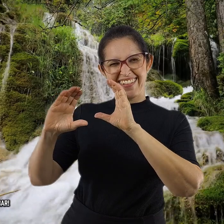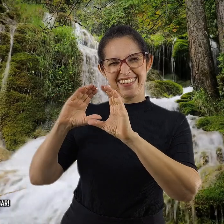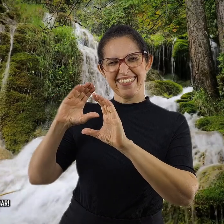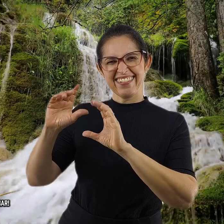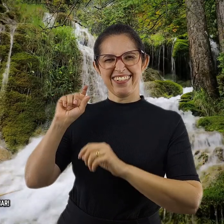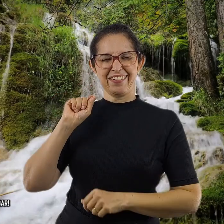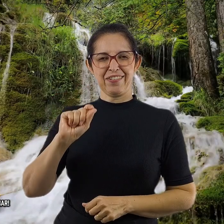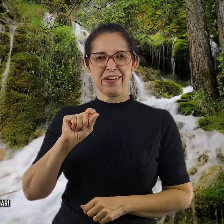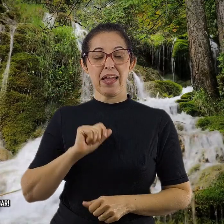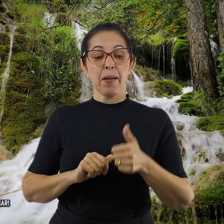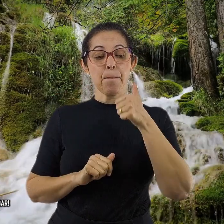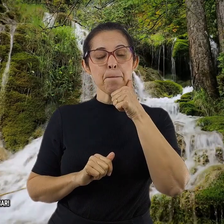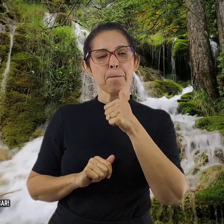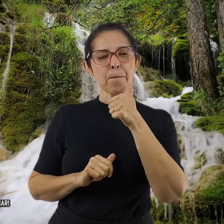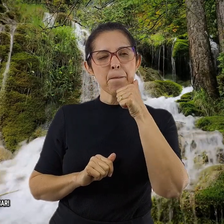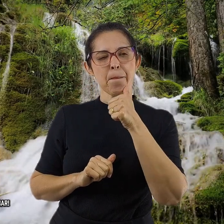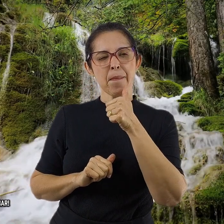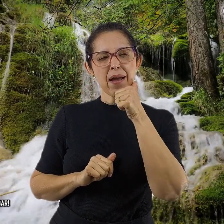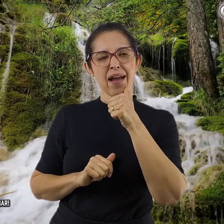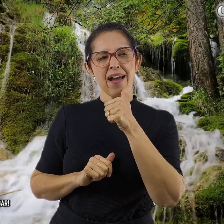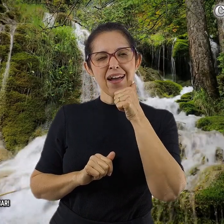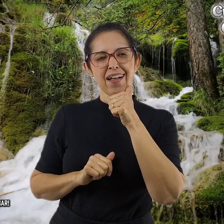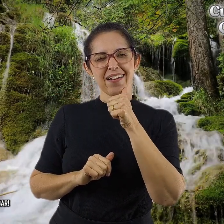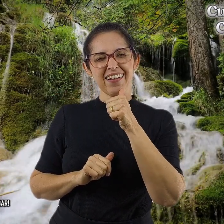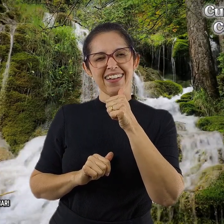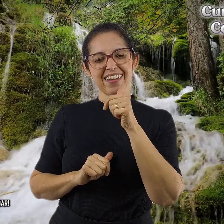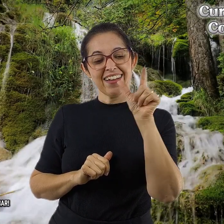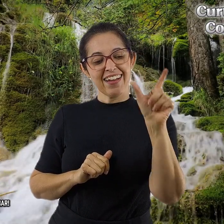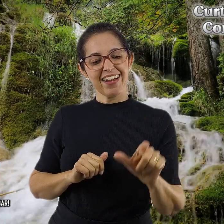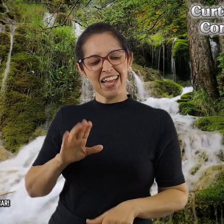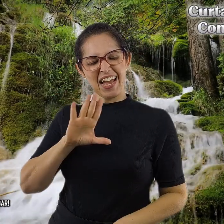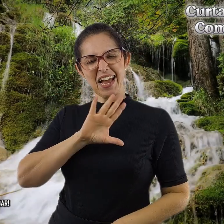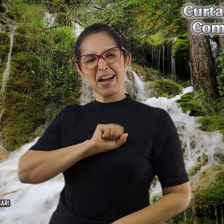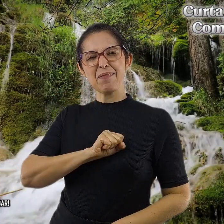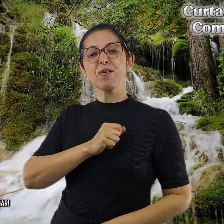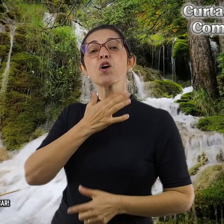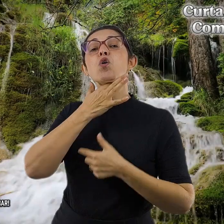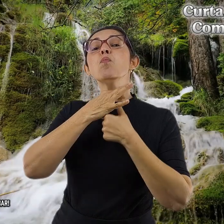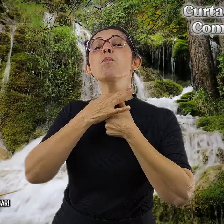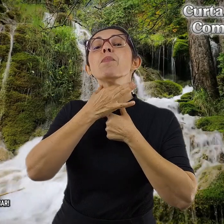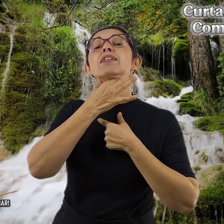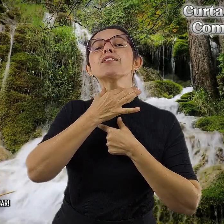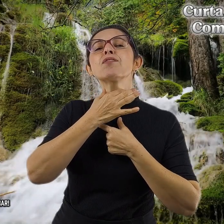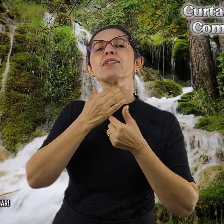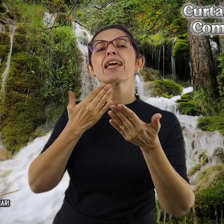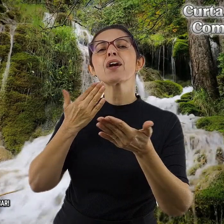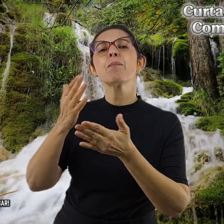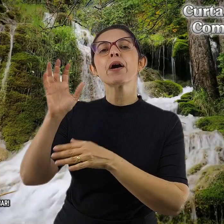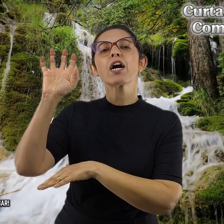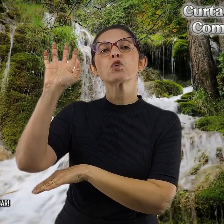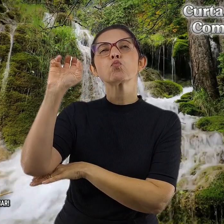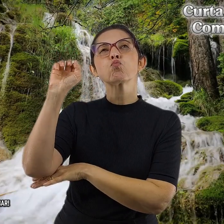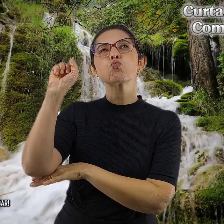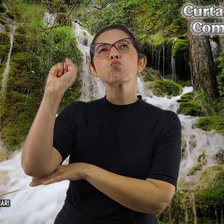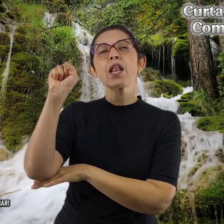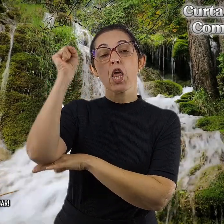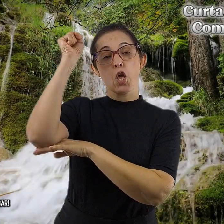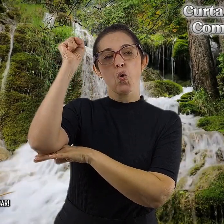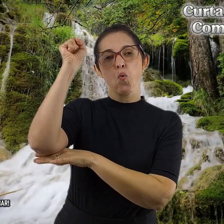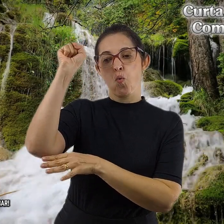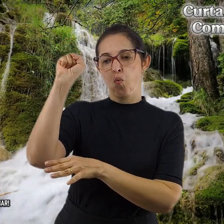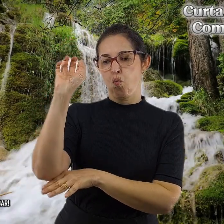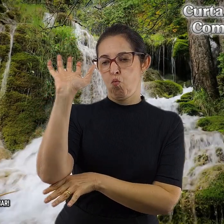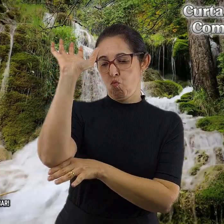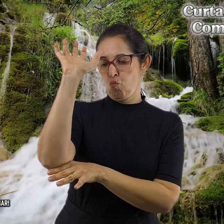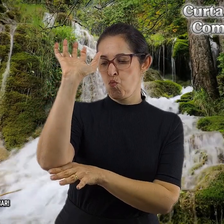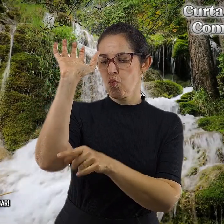da amada era como a torre de Davi. Olha assim, é a